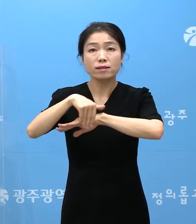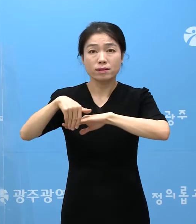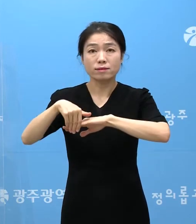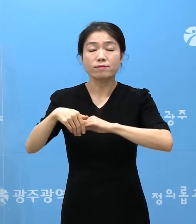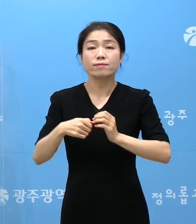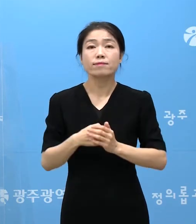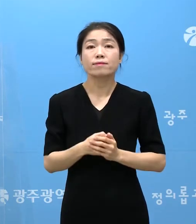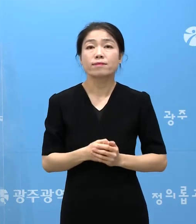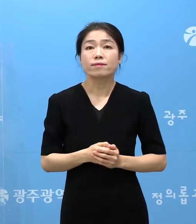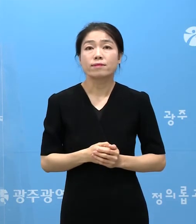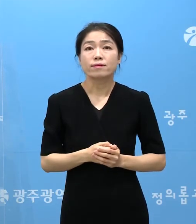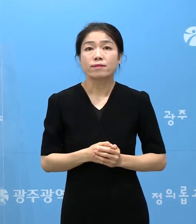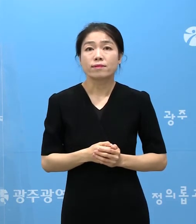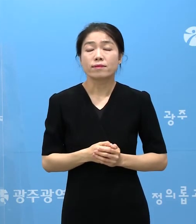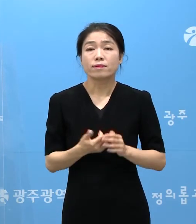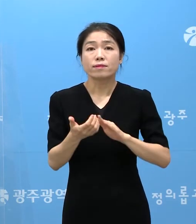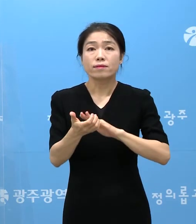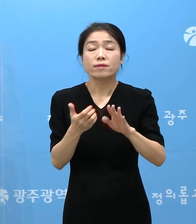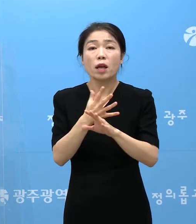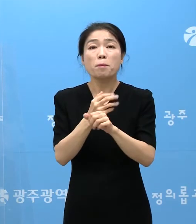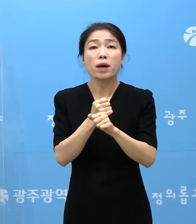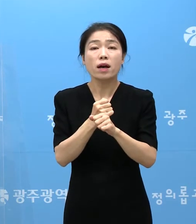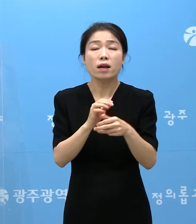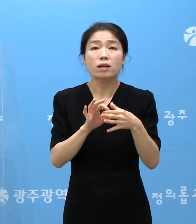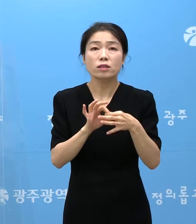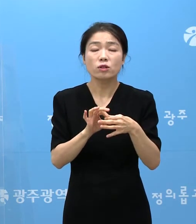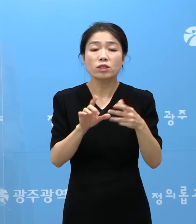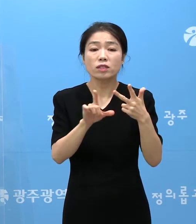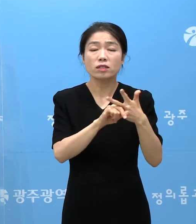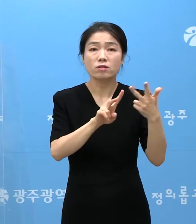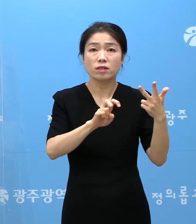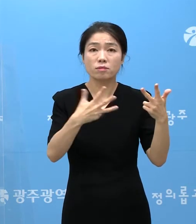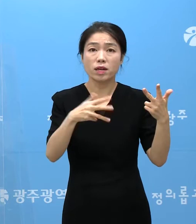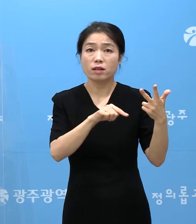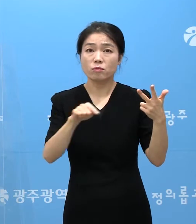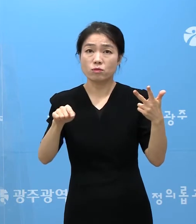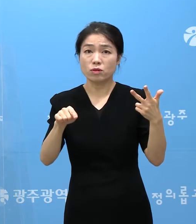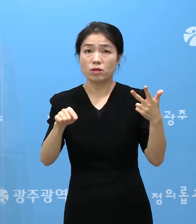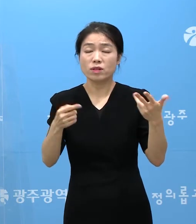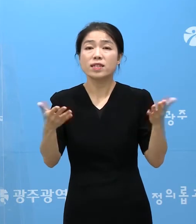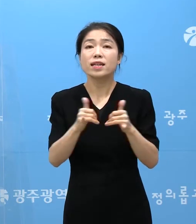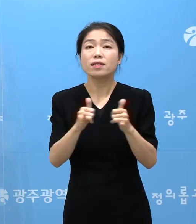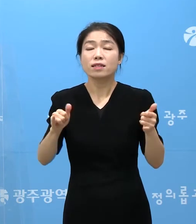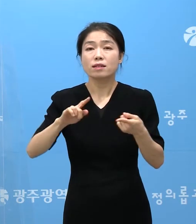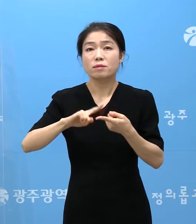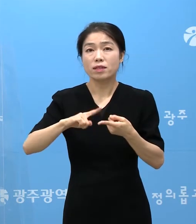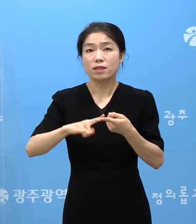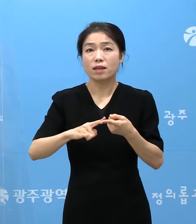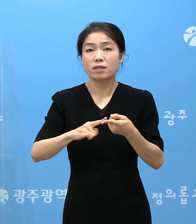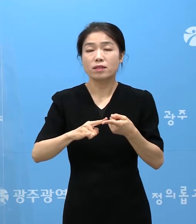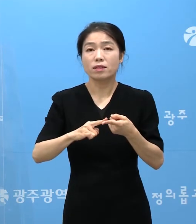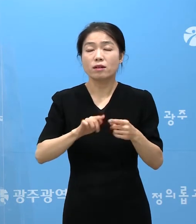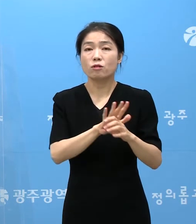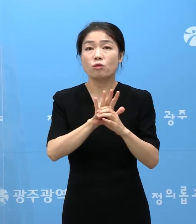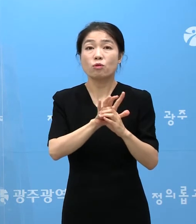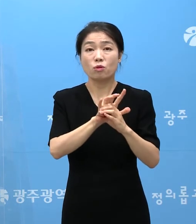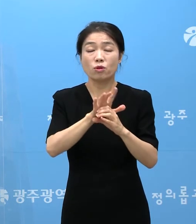합동점검을 할 계획으로 있습니다. 사전 예약을 통해서 7월 28일부터 종사자에 대한 코로나19